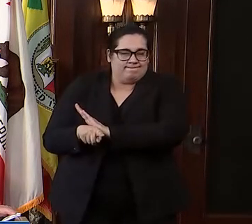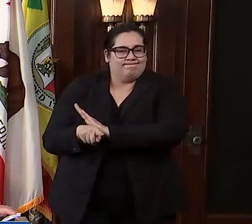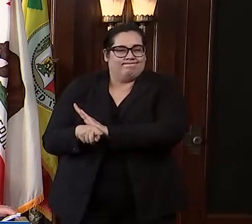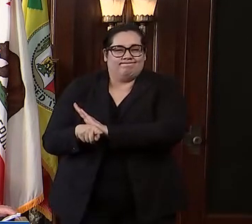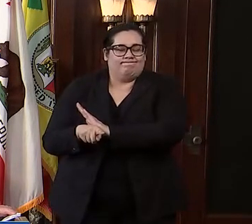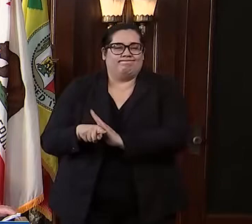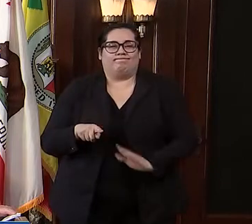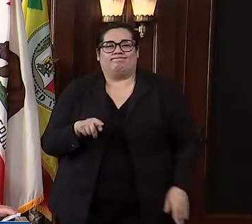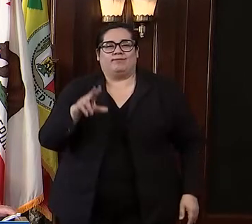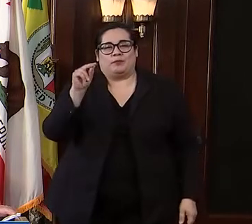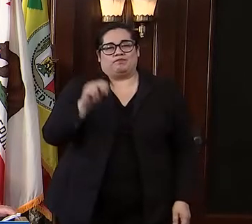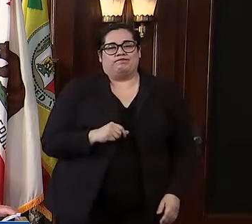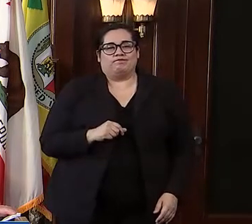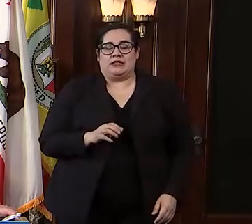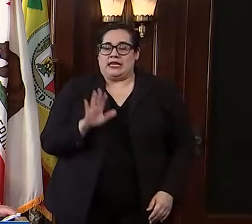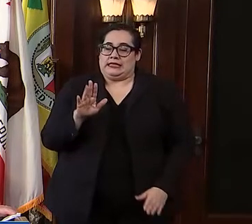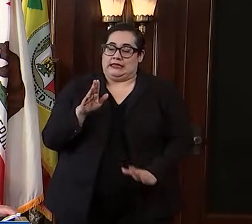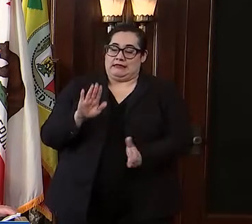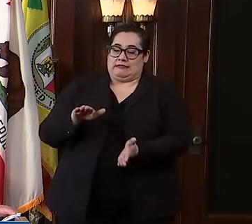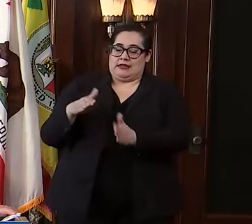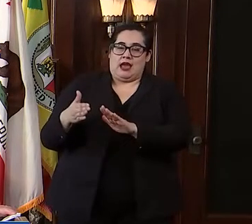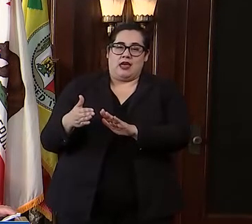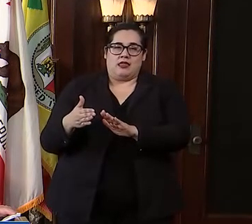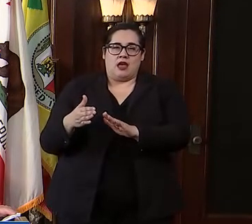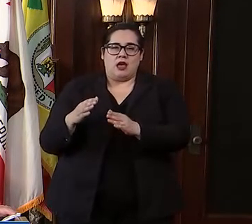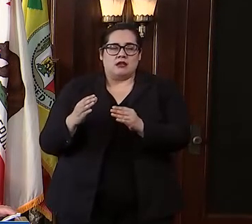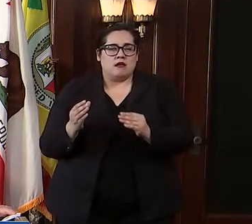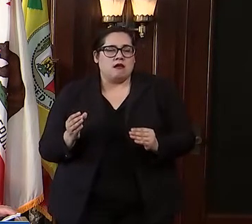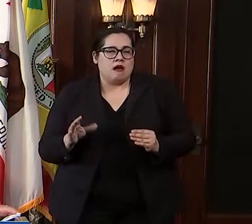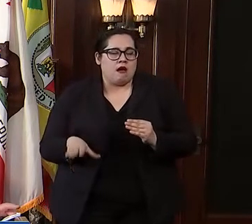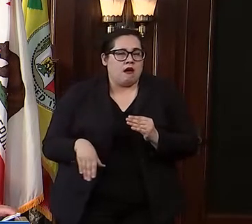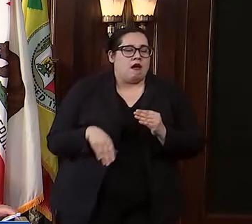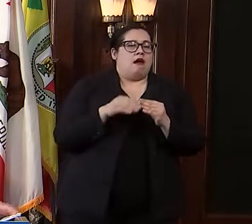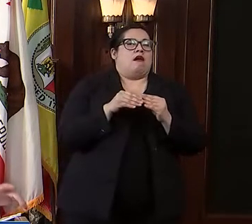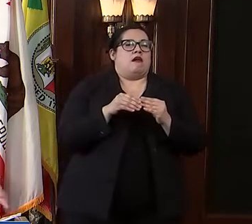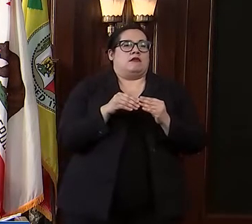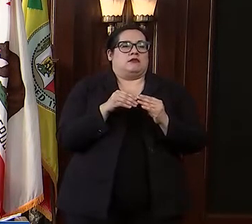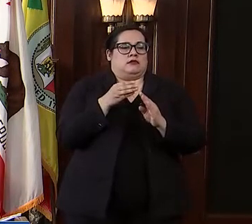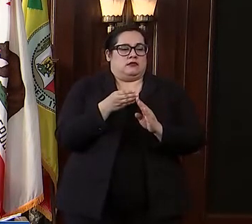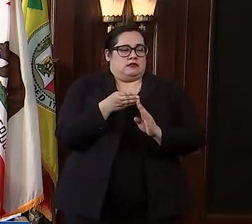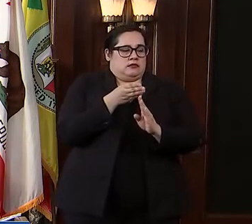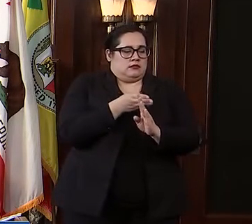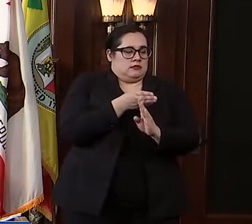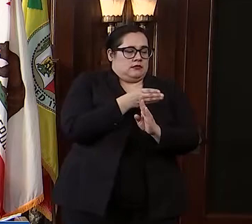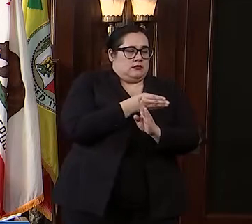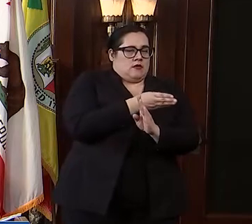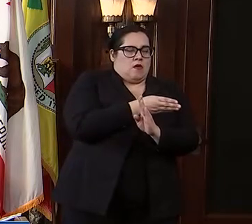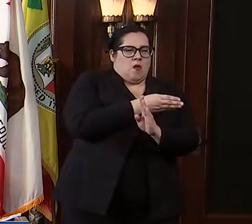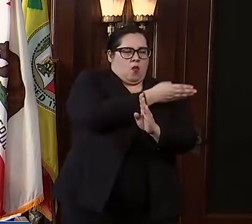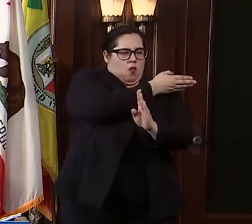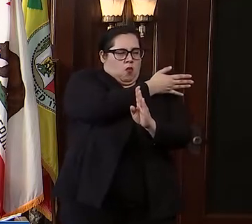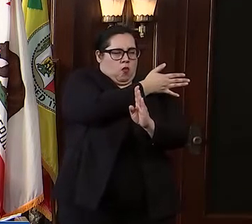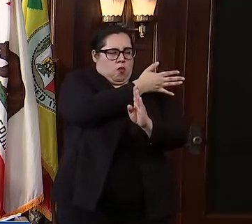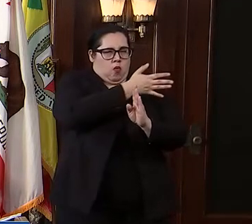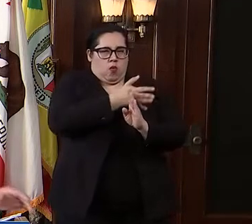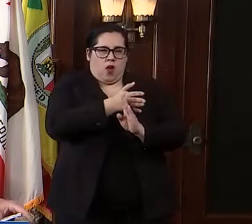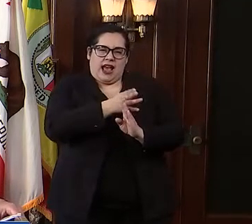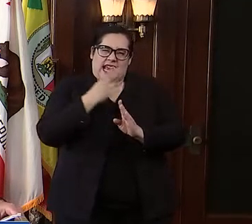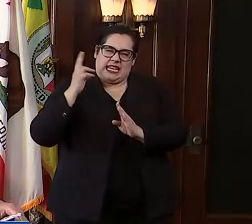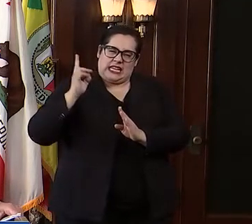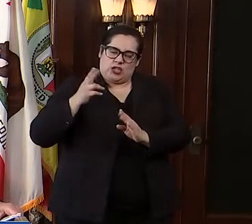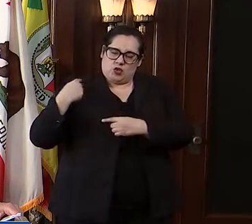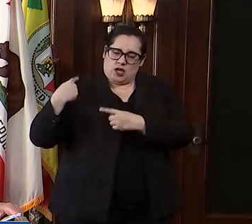muerte es una más entre tantas otras, parte de un legado de odio